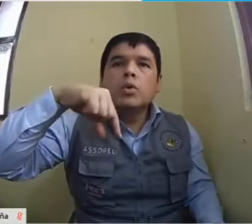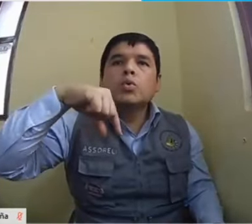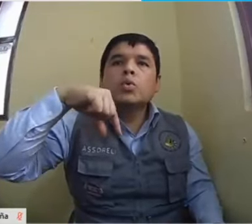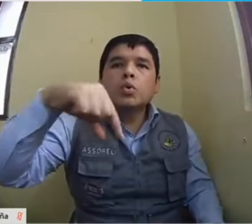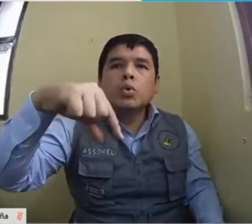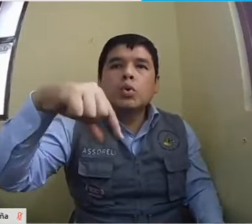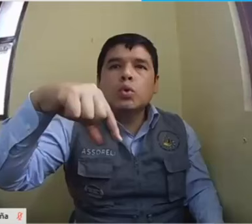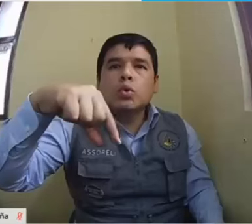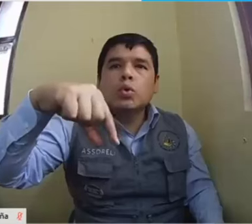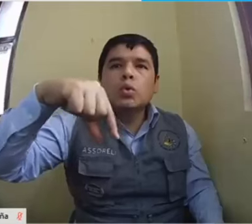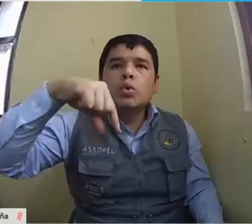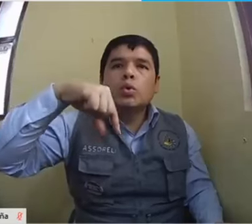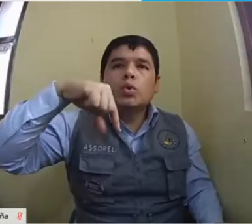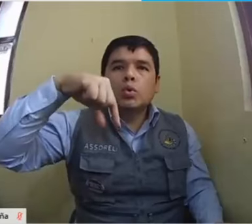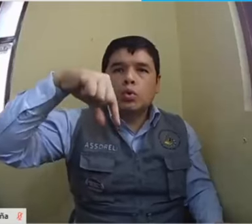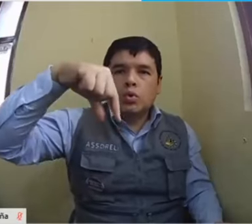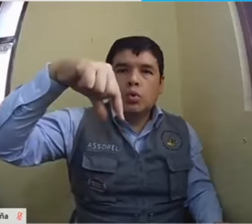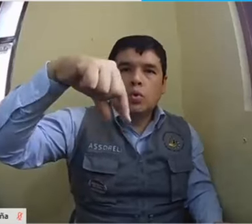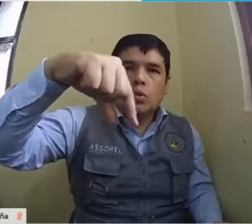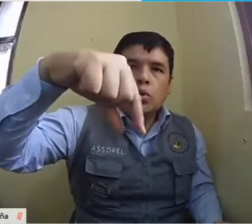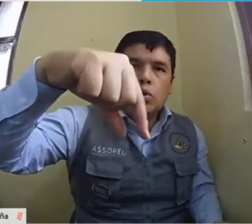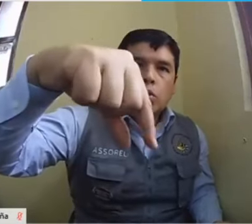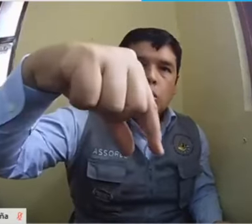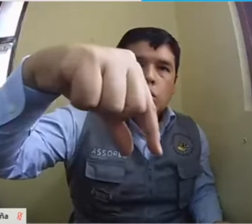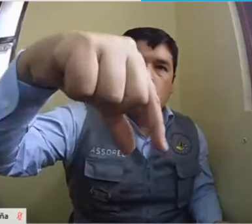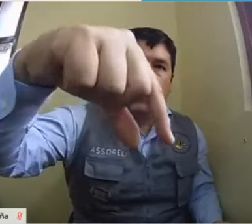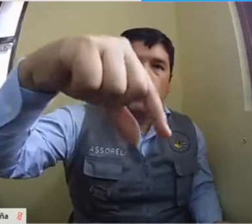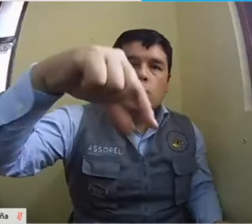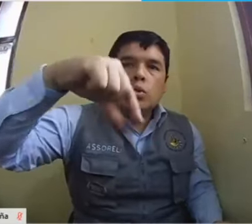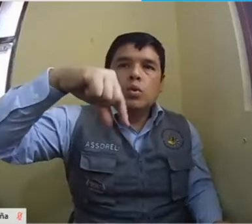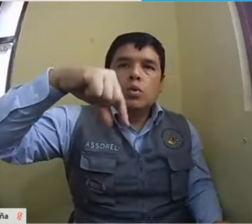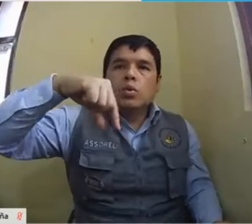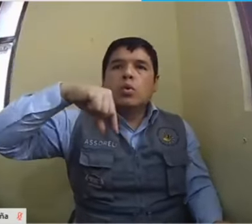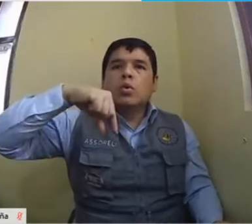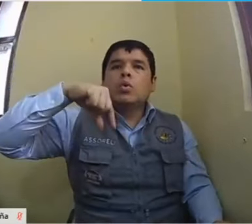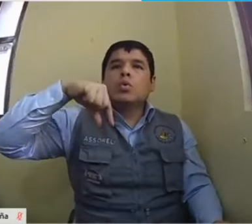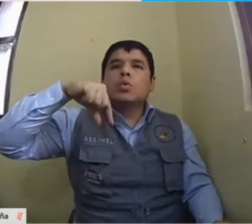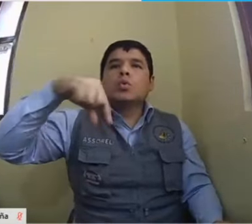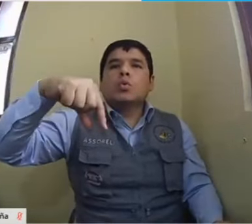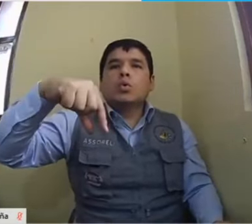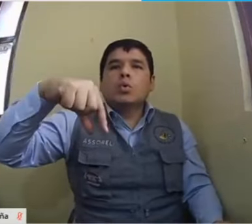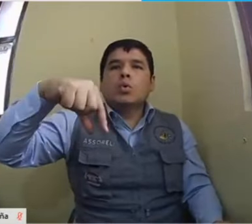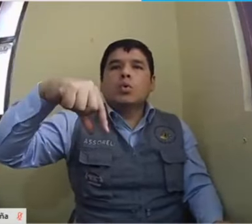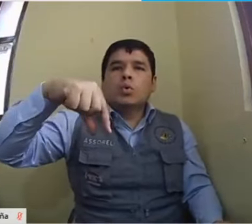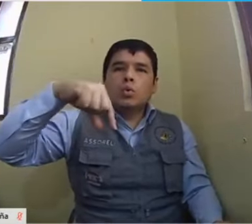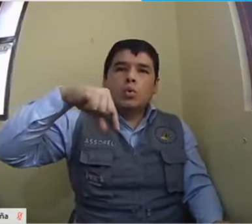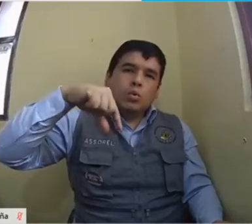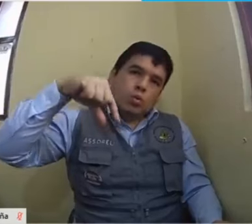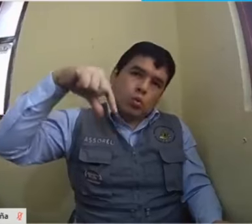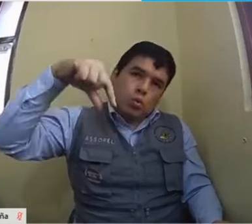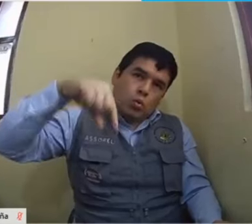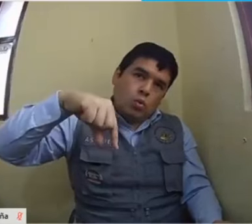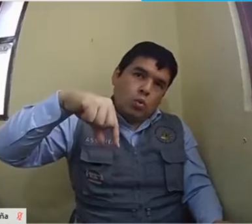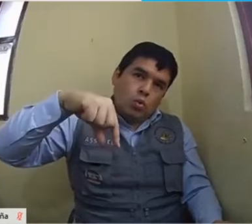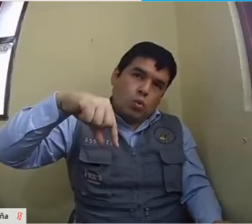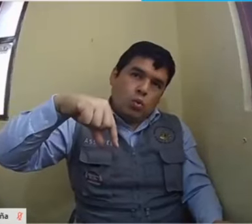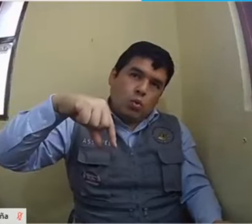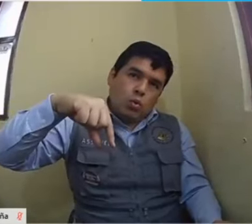Q. Esa es la Q. Igual que la G, solo que ya no es horizontal, sino para